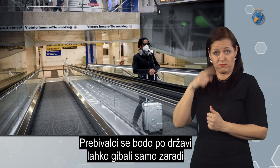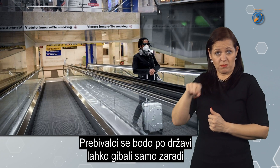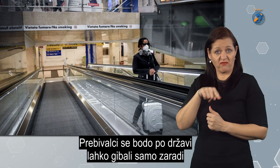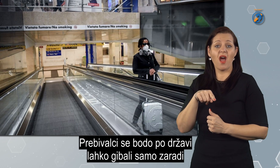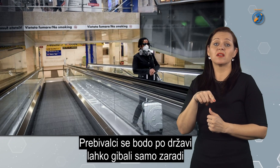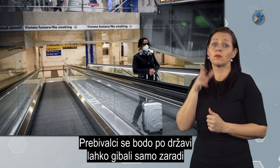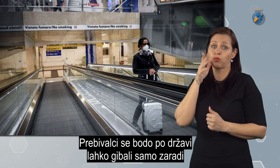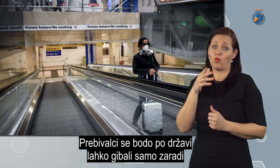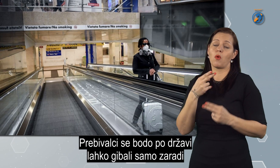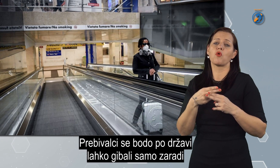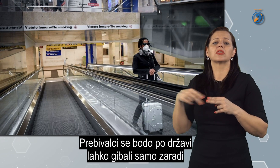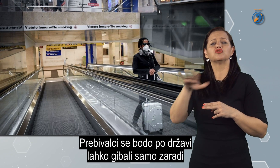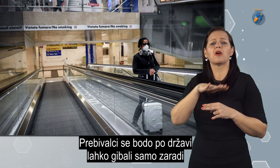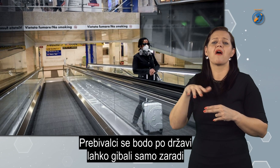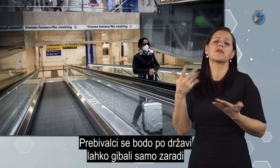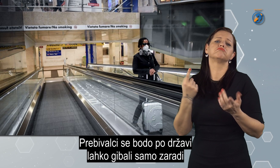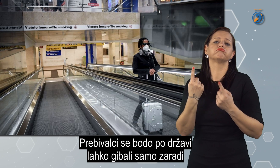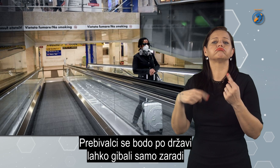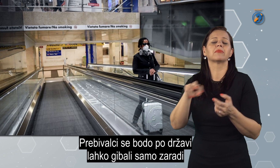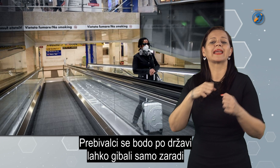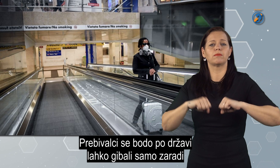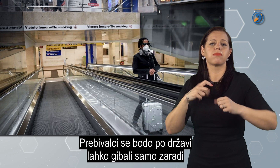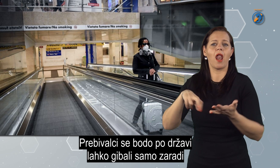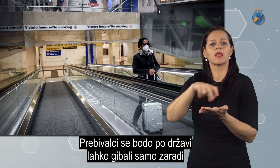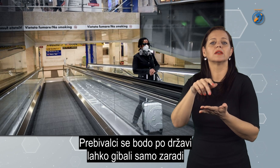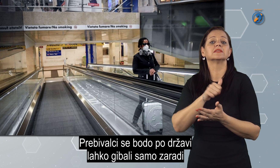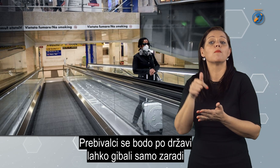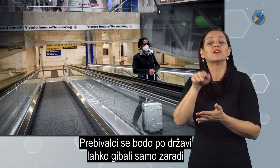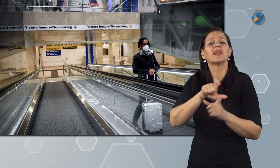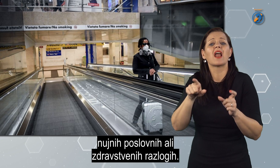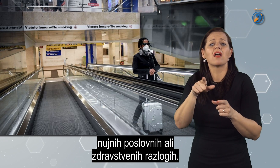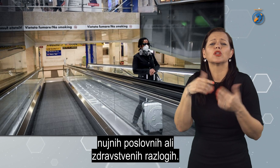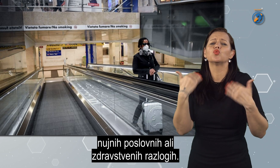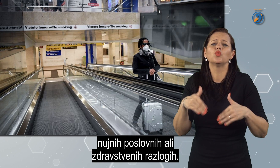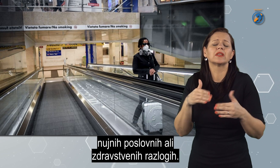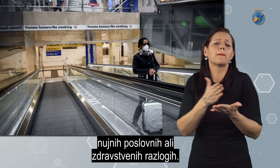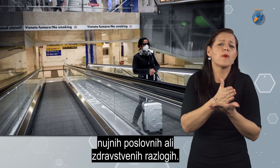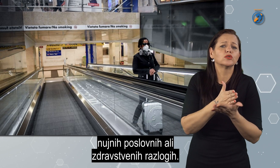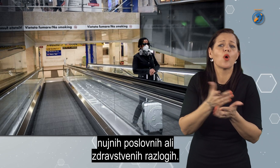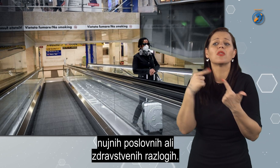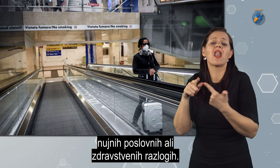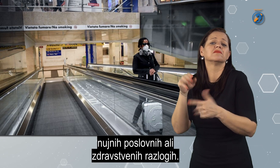Prebivalci se bodo po državi lahko gibali samo zaradi nujnih poslovnih ali zdravstvenih razlogov.